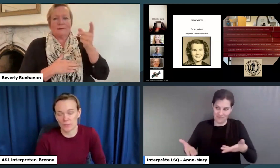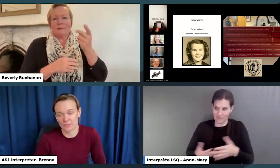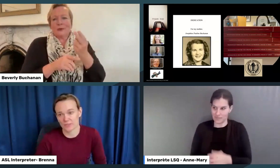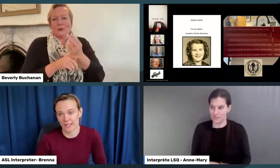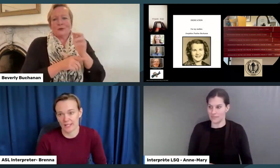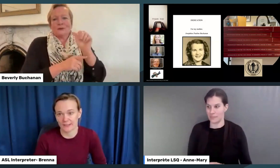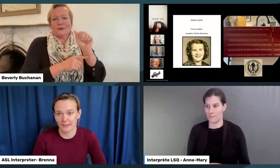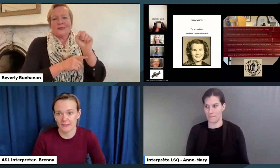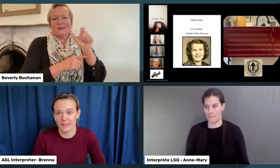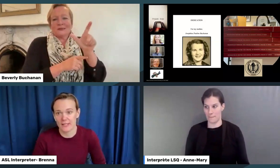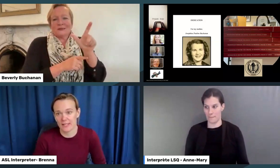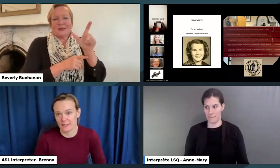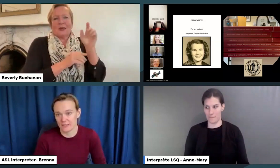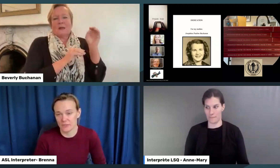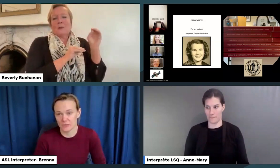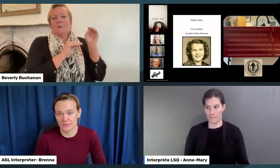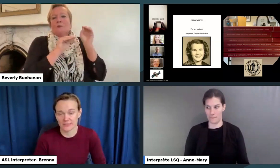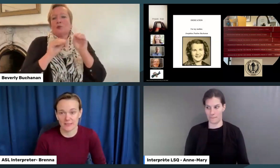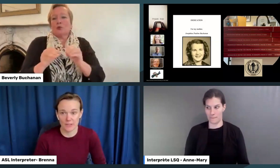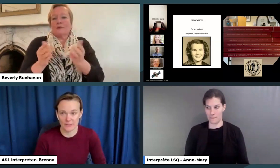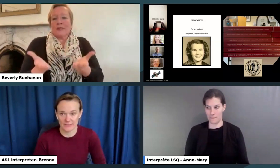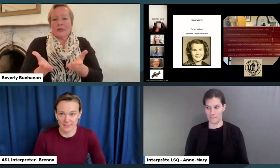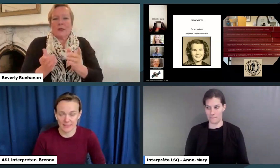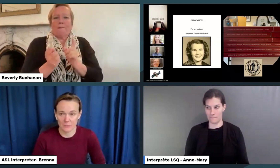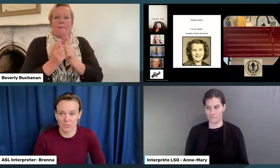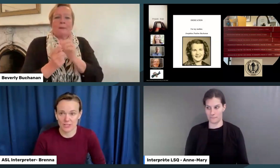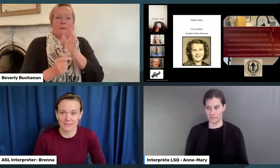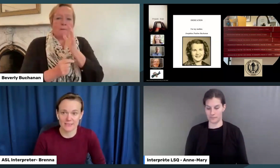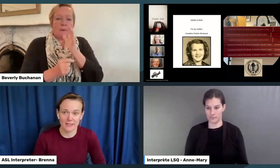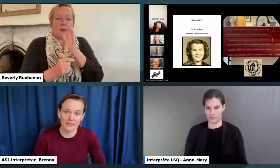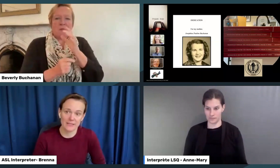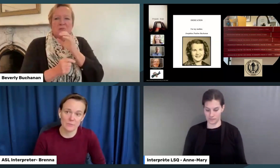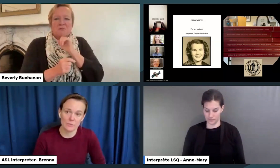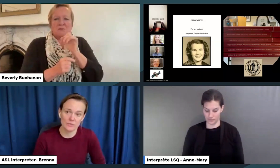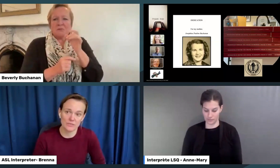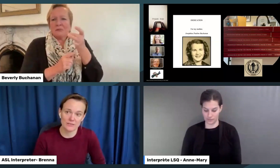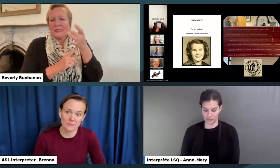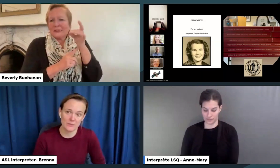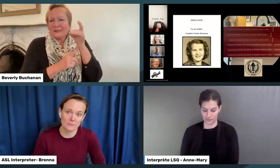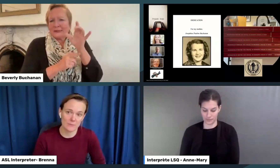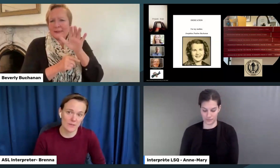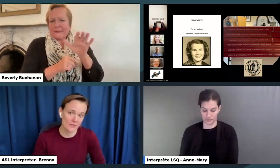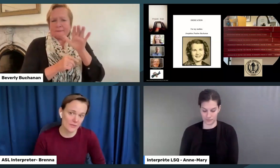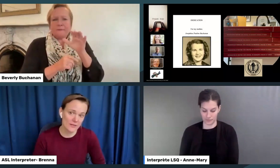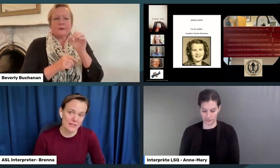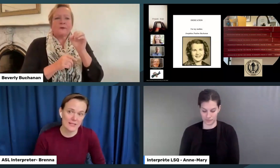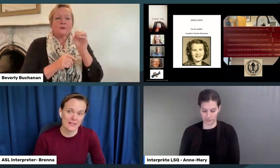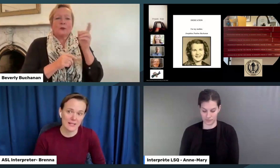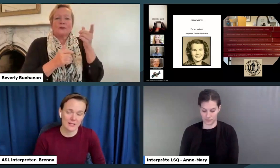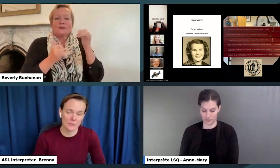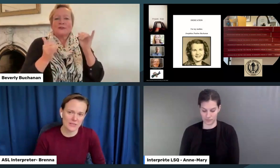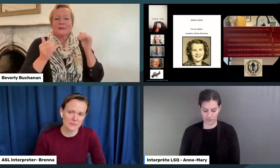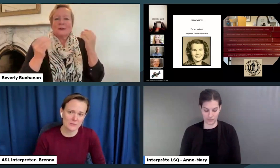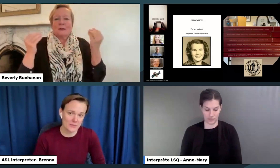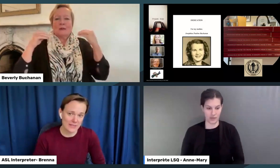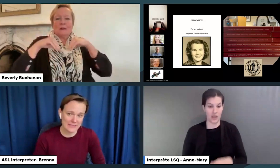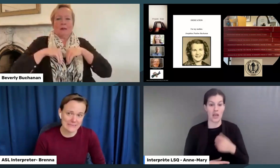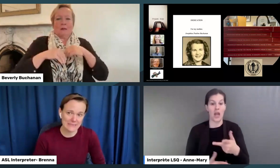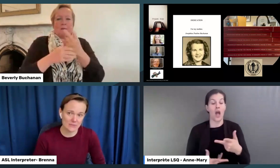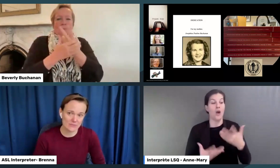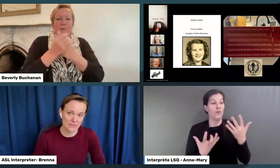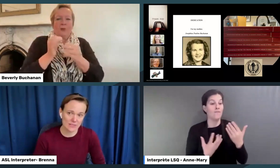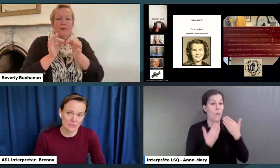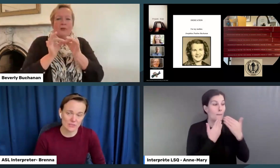venait du Canada, de l'ouest du Canada. Il utilise l'ASL. Il a déménagé ici pour rencontrer ma mère à l'âge de 18